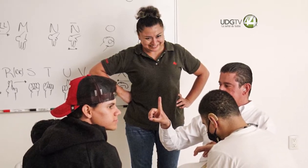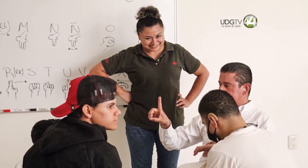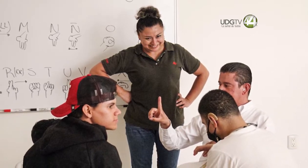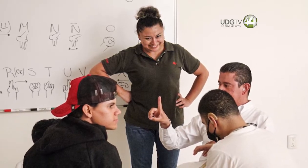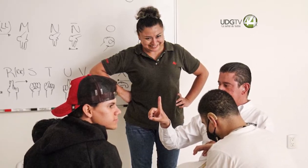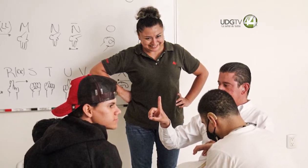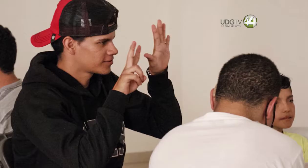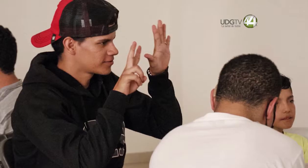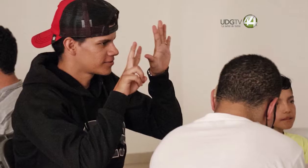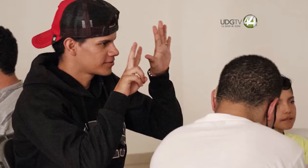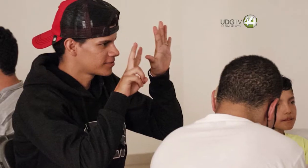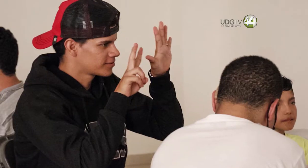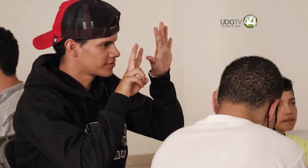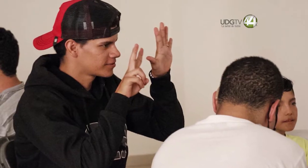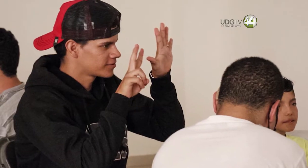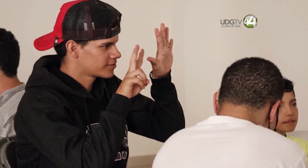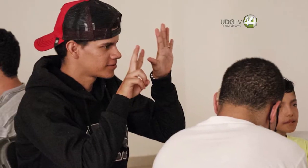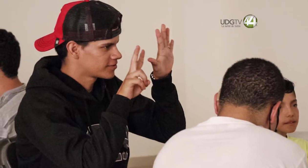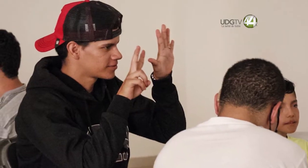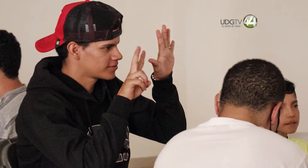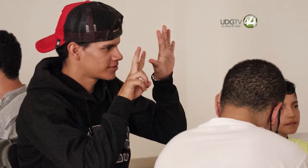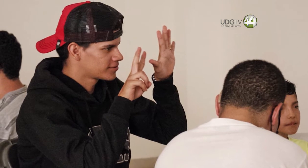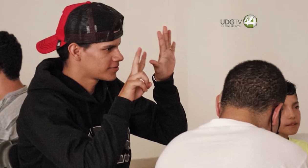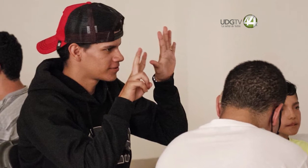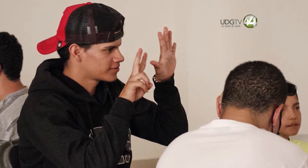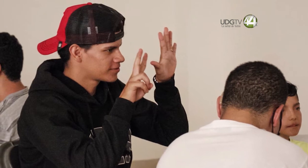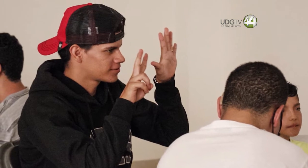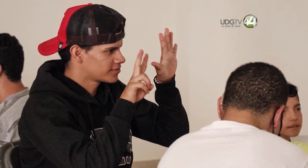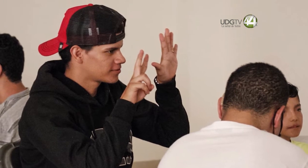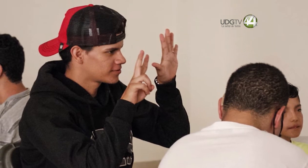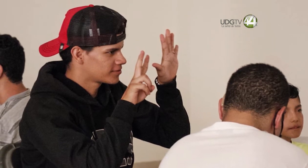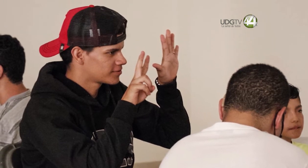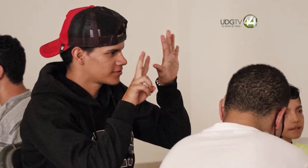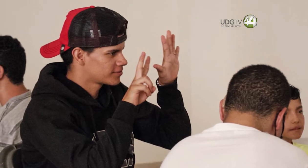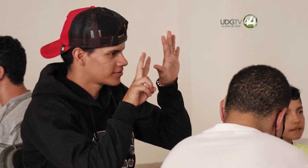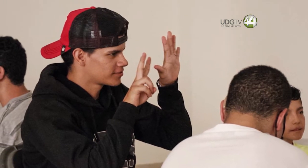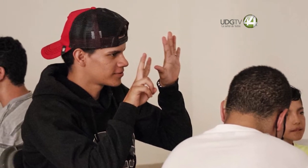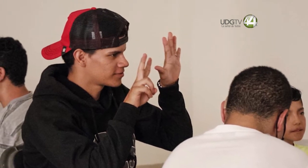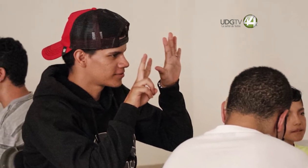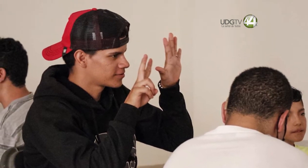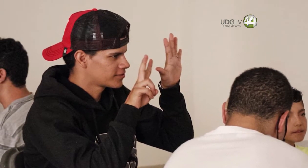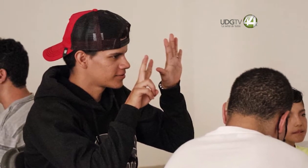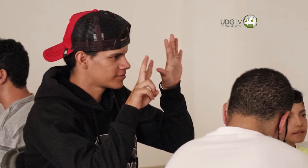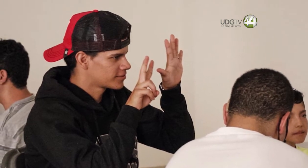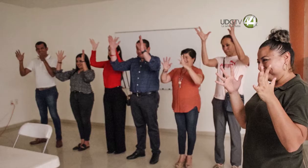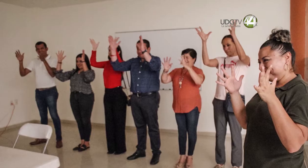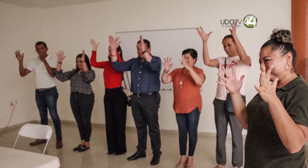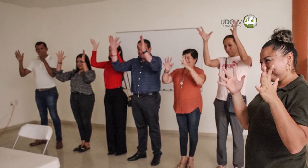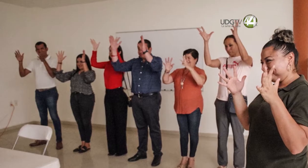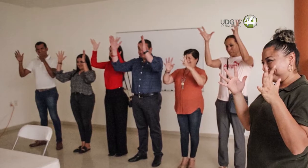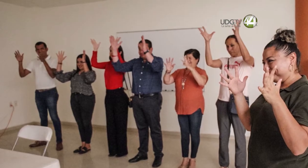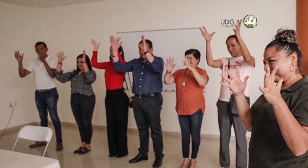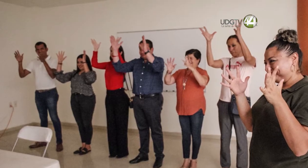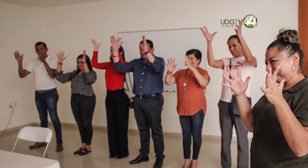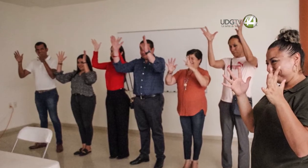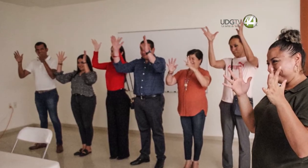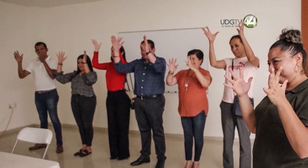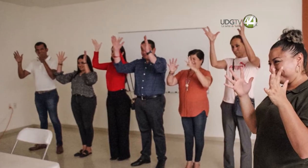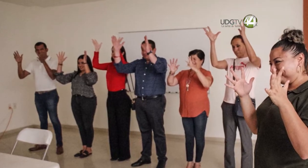conocimiento. La idea surge a raíz de la aplicación del censo ¿Cómo estás Autlan? realizado por el gobierno municipal con